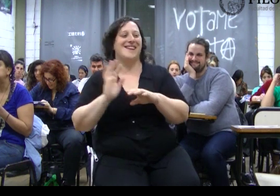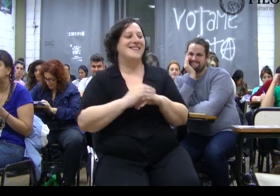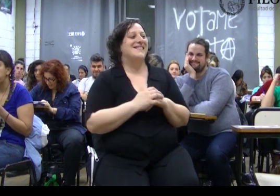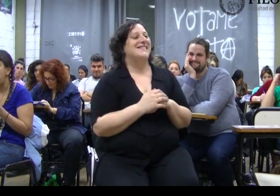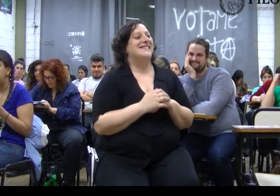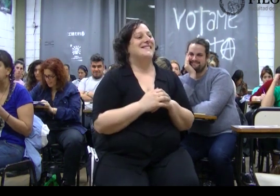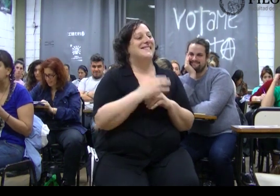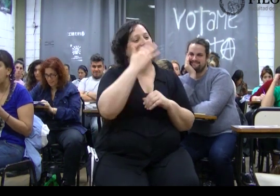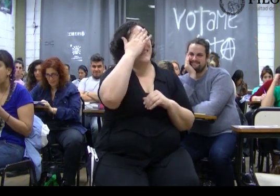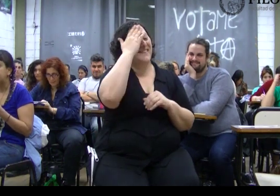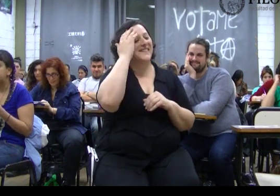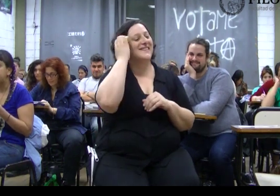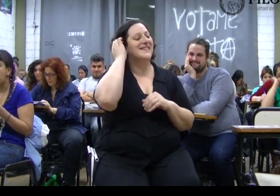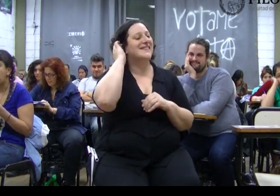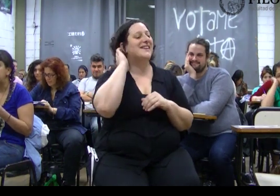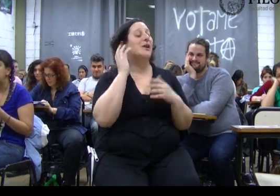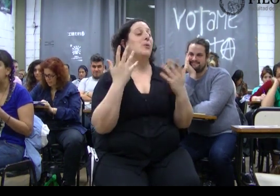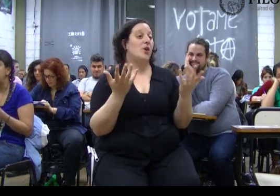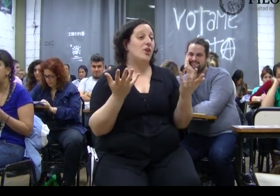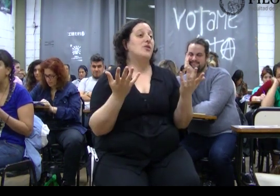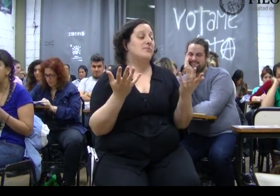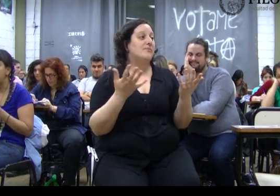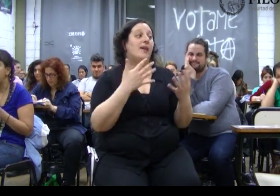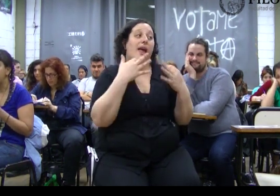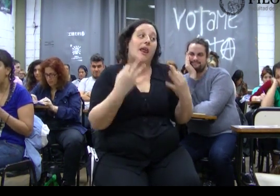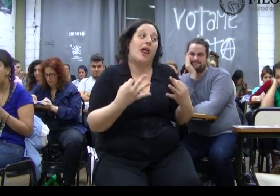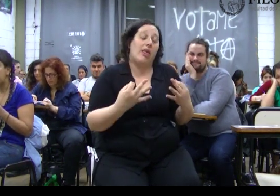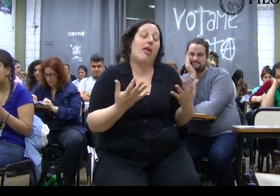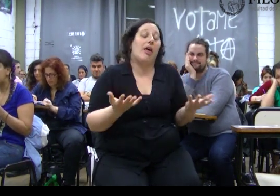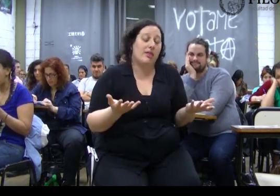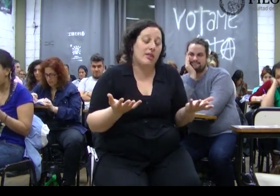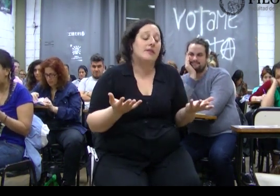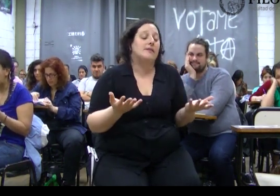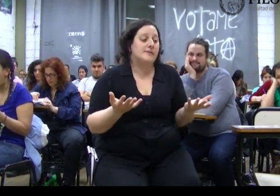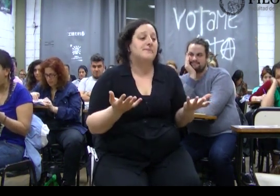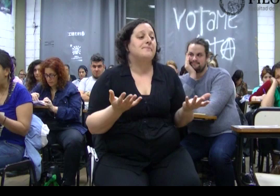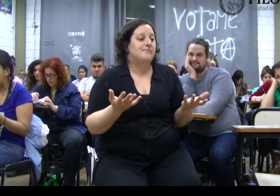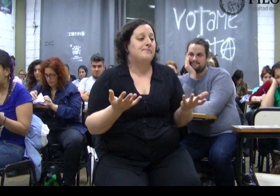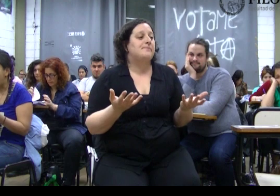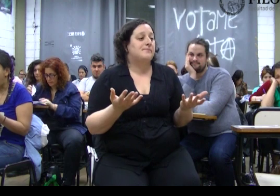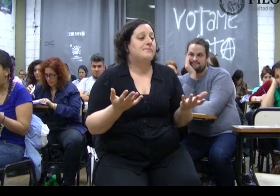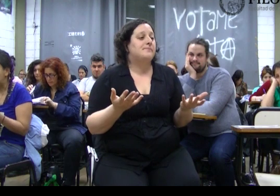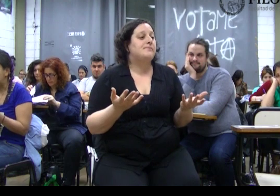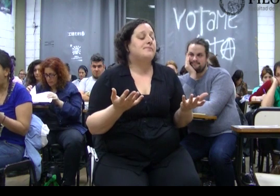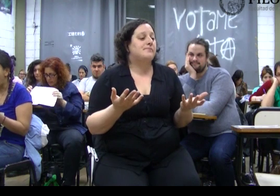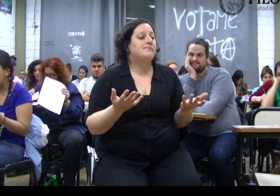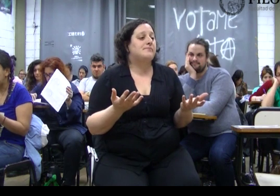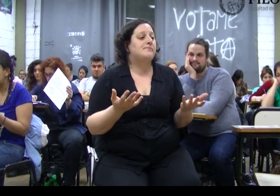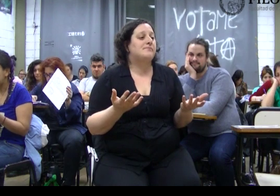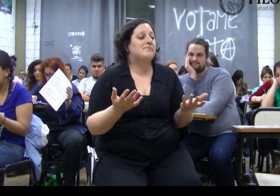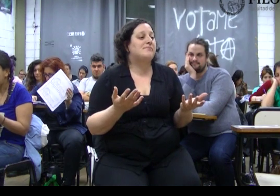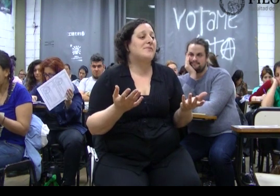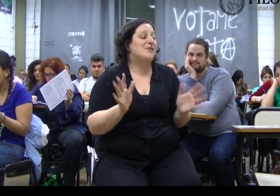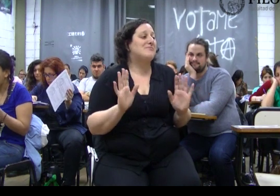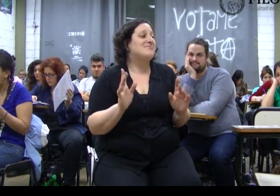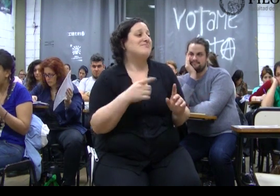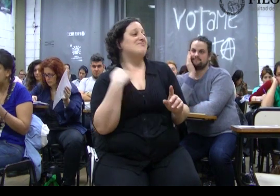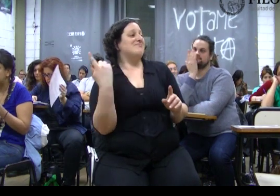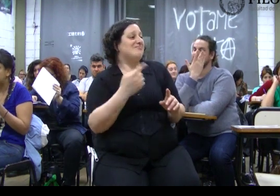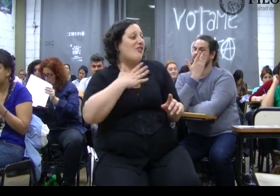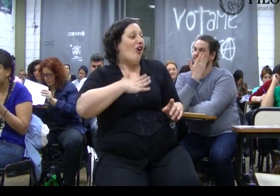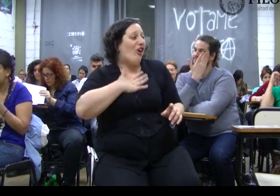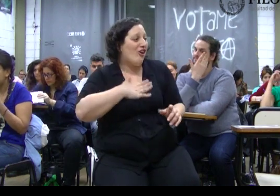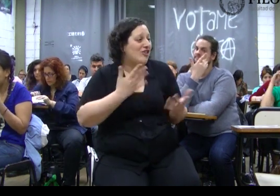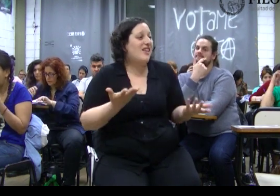Por eso, en realidad, tenemos tanta. Estamos como contentos y contentas las personas